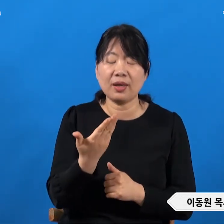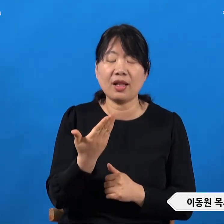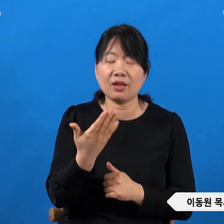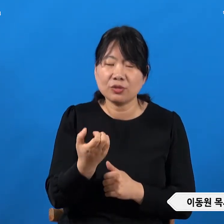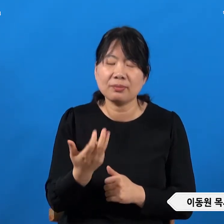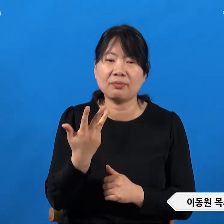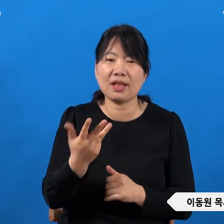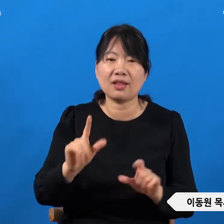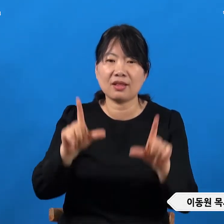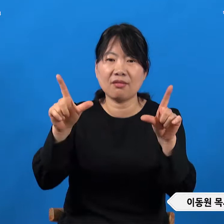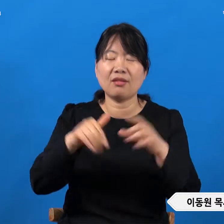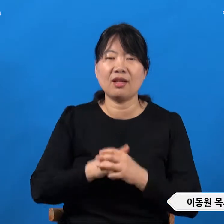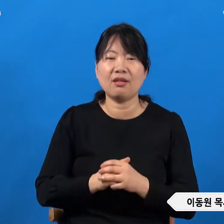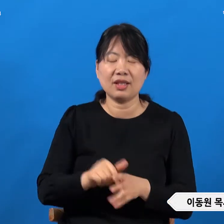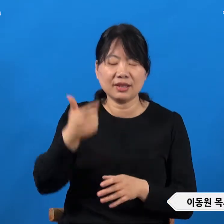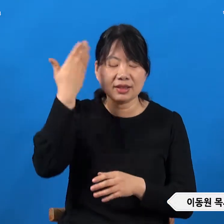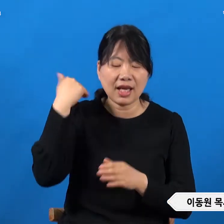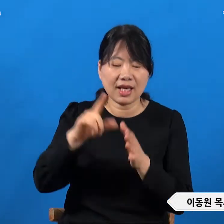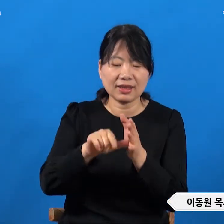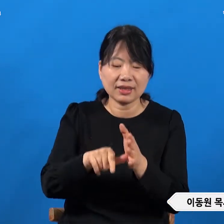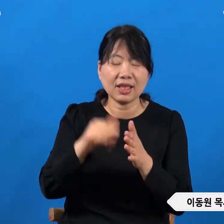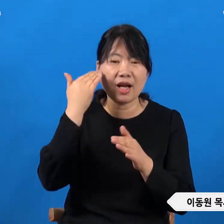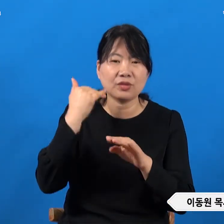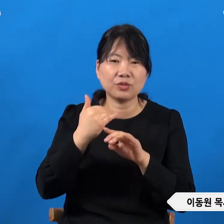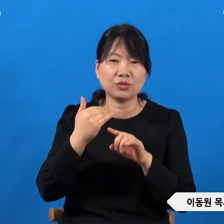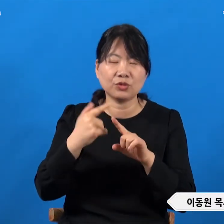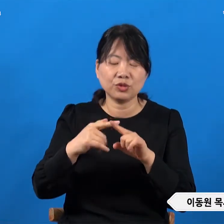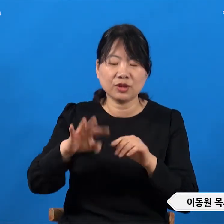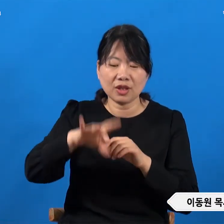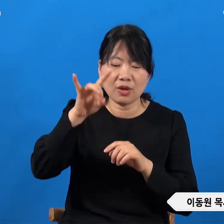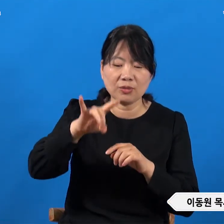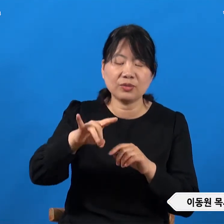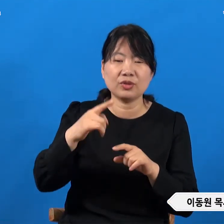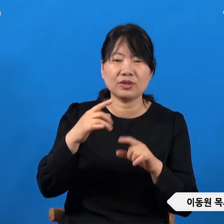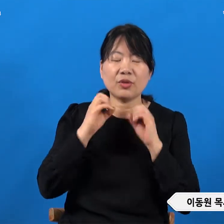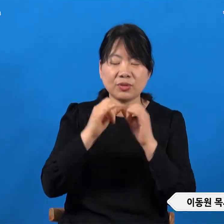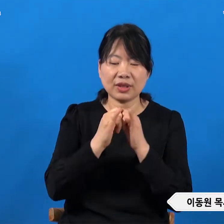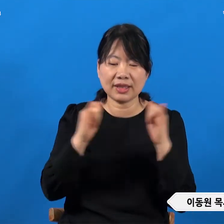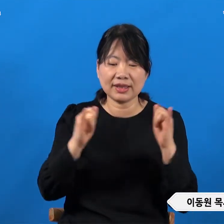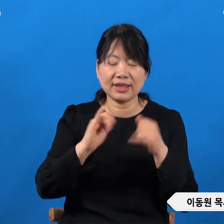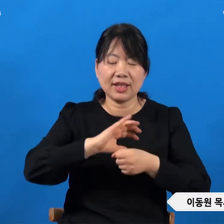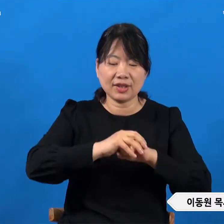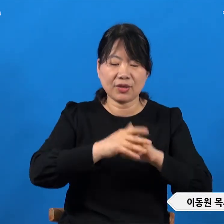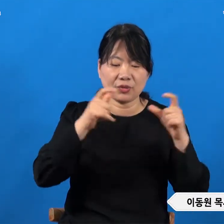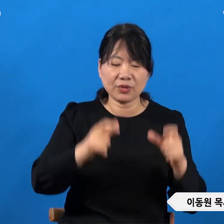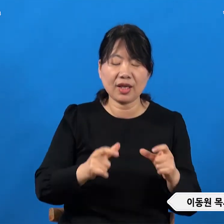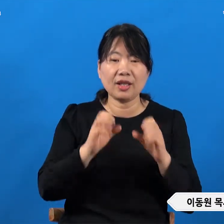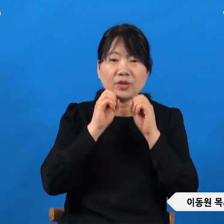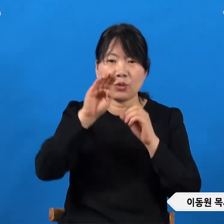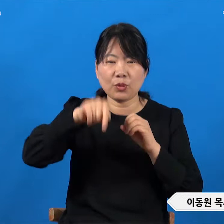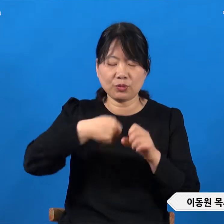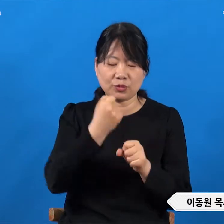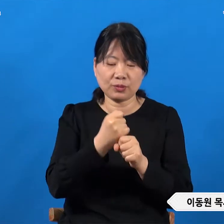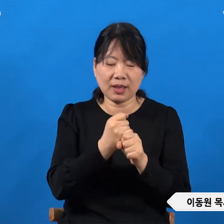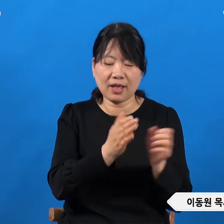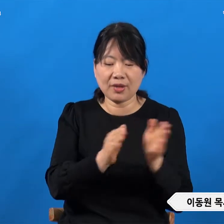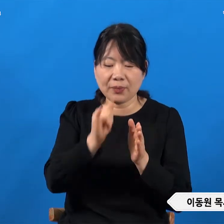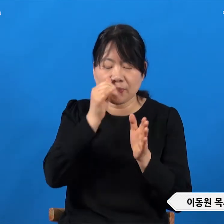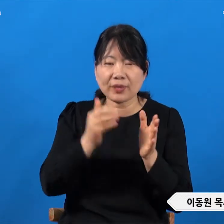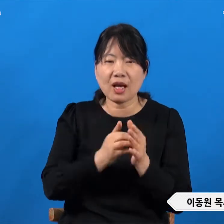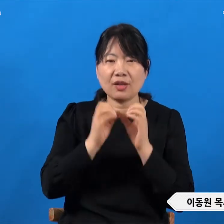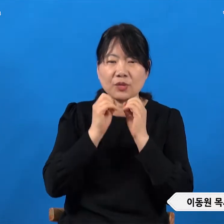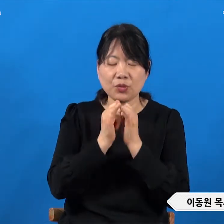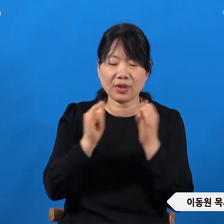1898년 당시 한국 처음 초기 선교사들이 대구에 이제 선교부를 구성합니다.